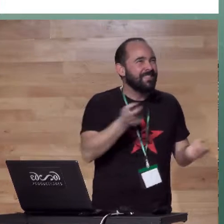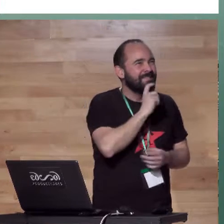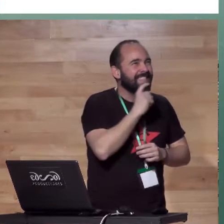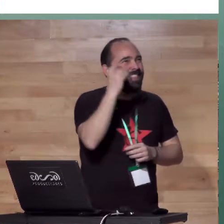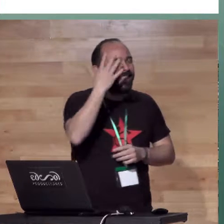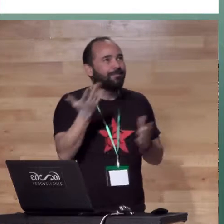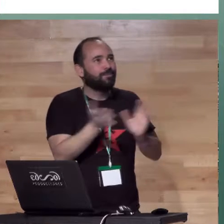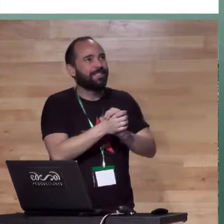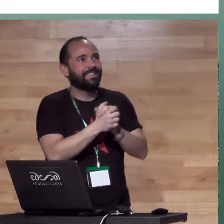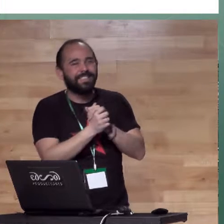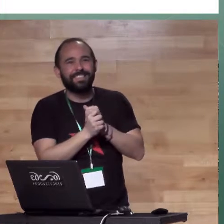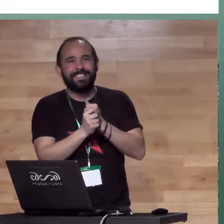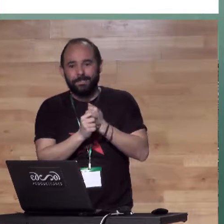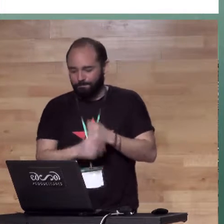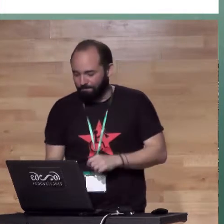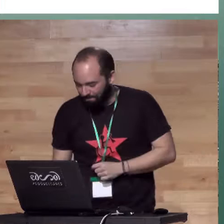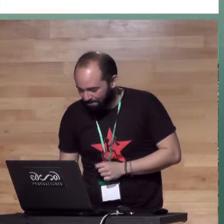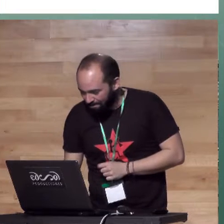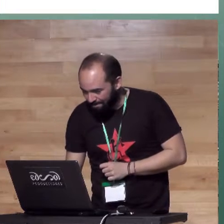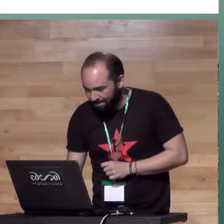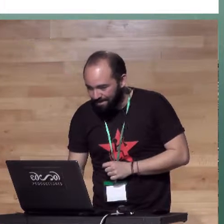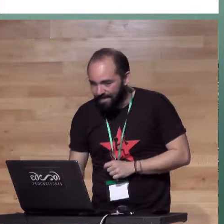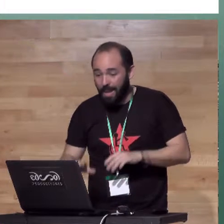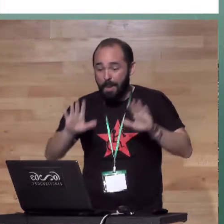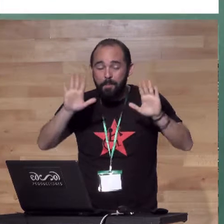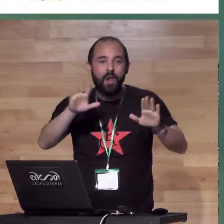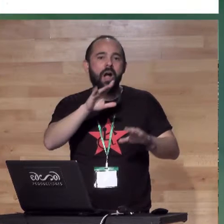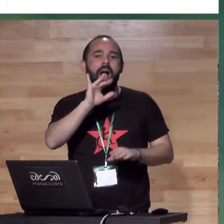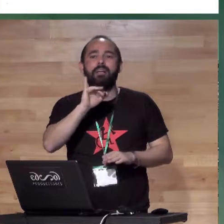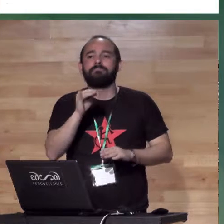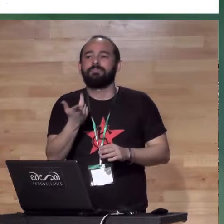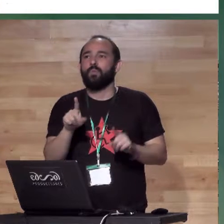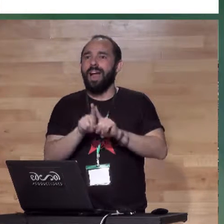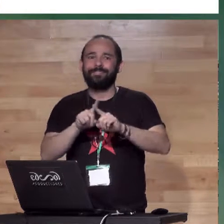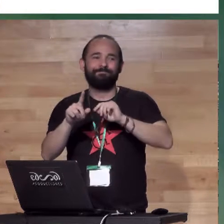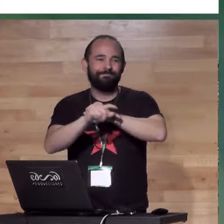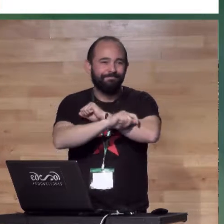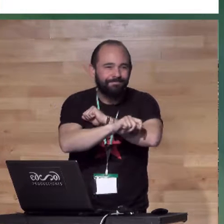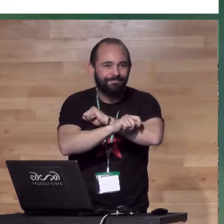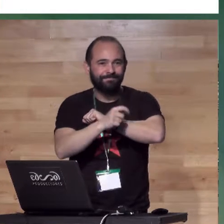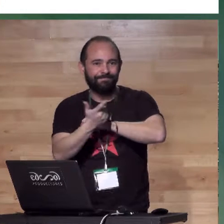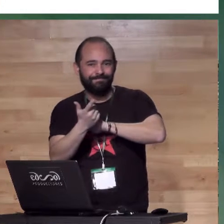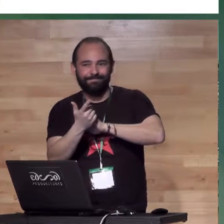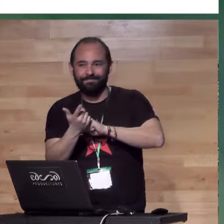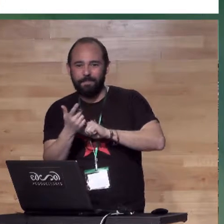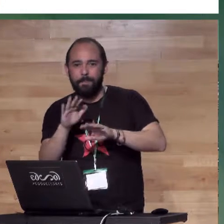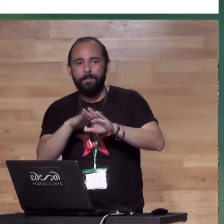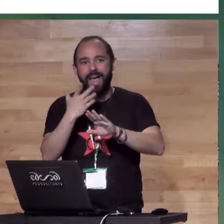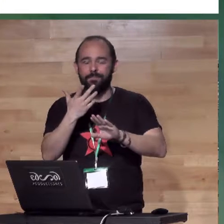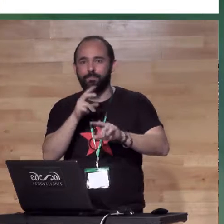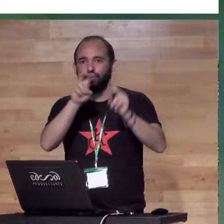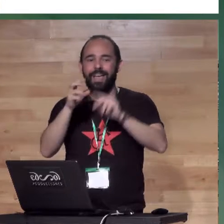Lógicamente es la parte más complicada, es la más difícil, la idea, sacar la idea. Pero bueno, hay también